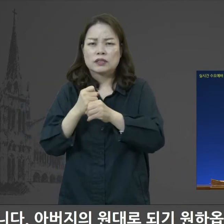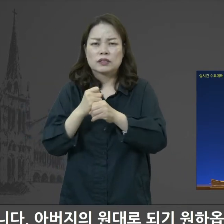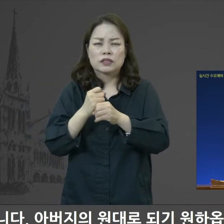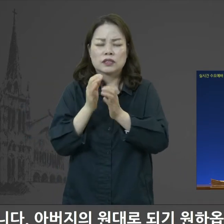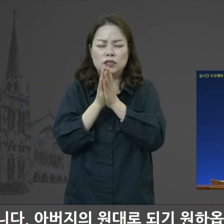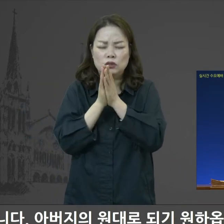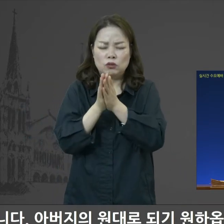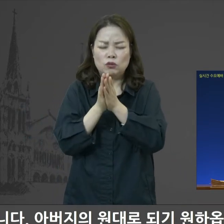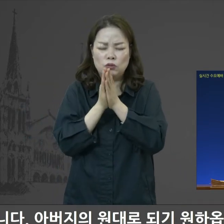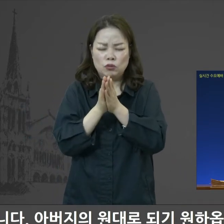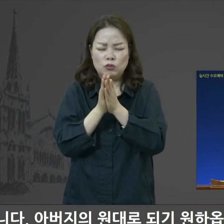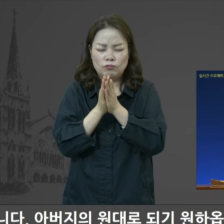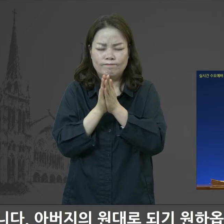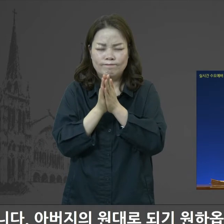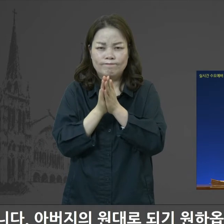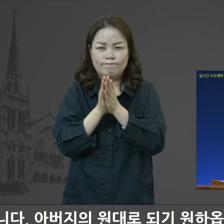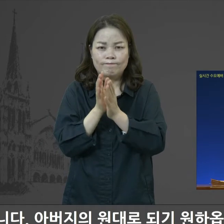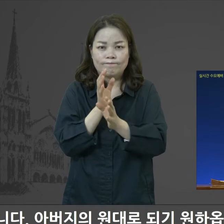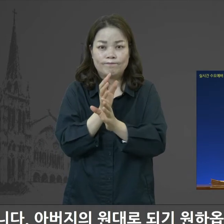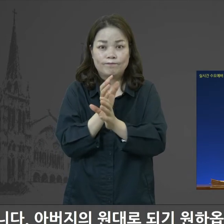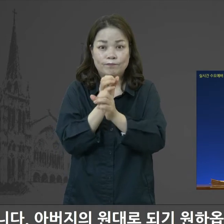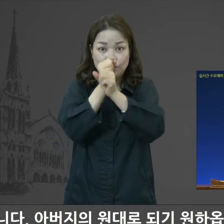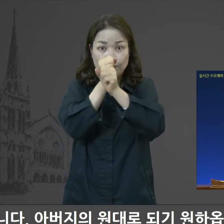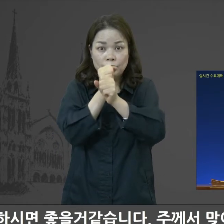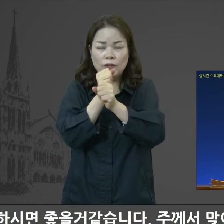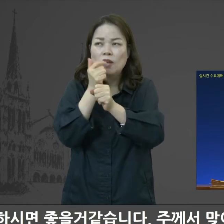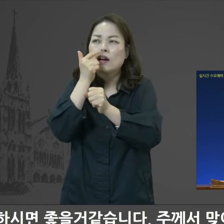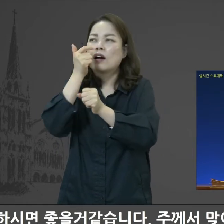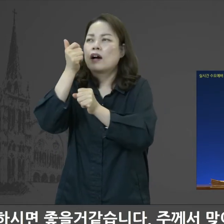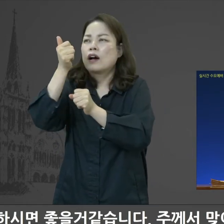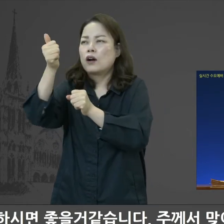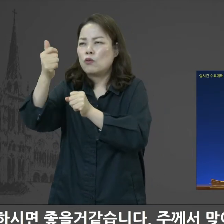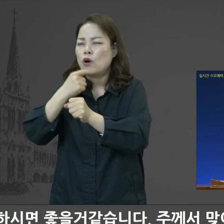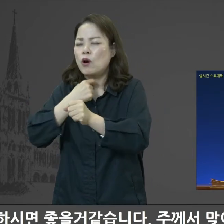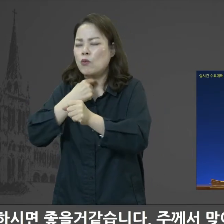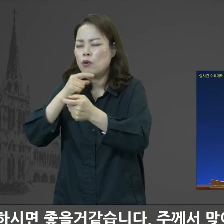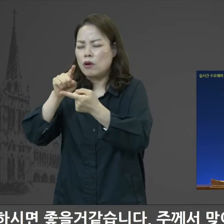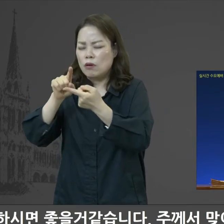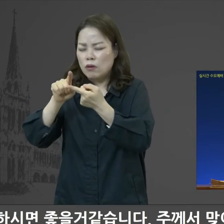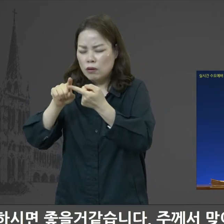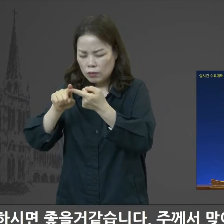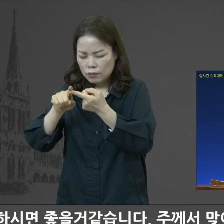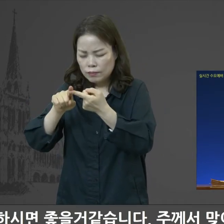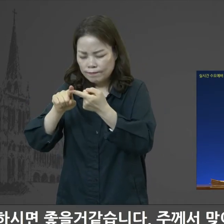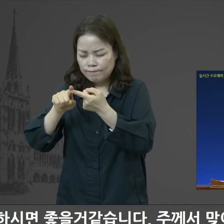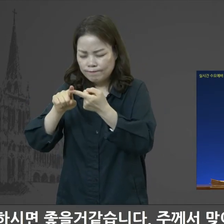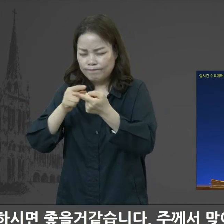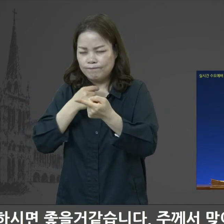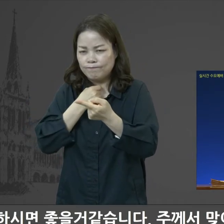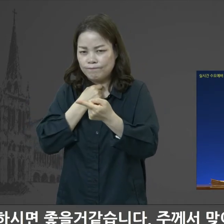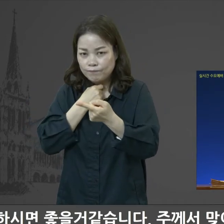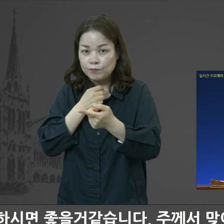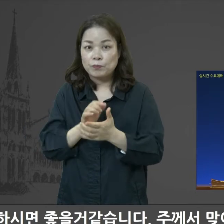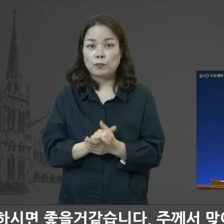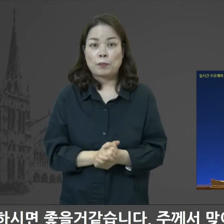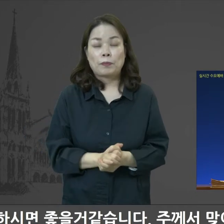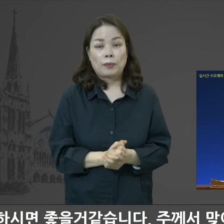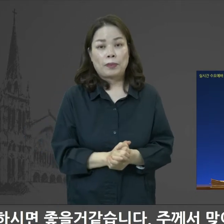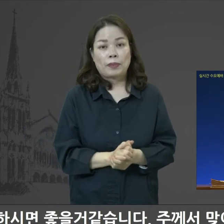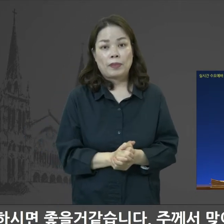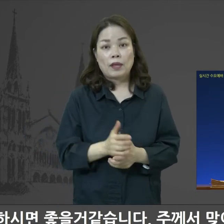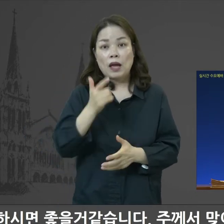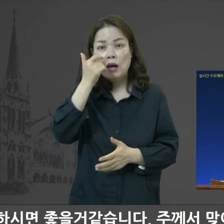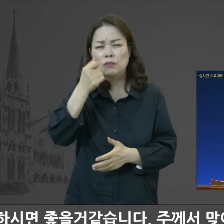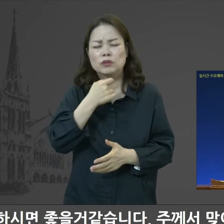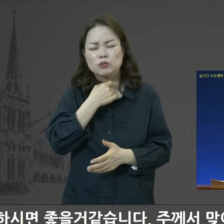기도는 이 한마디로 요약이 되는 거예요. 아버지의 원대로 되기를 원하나이다.